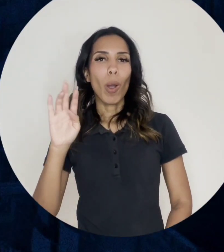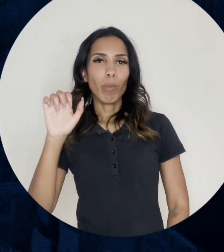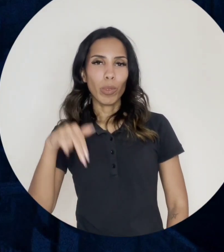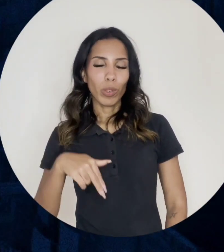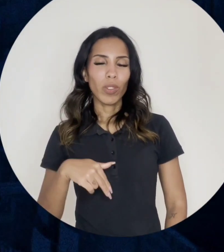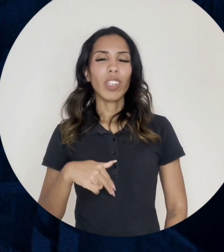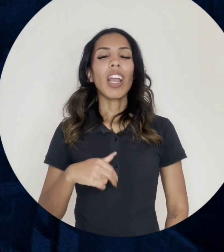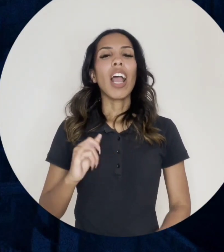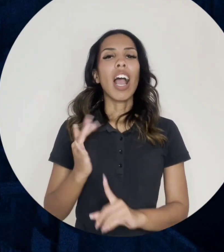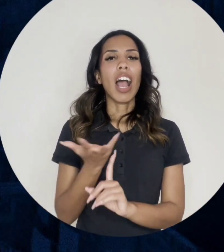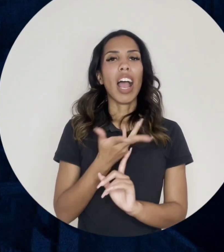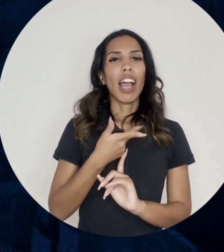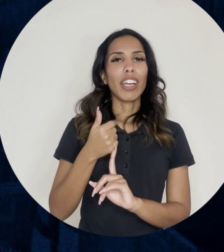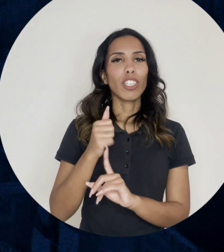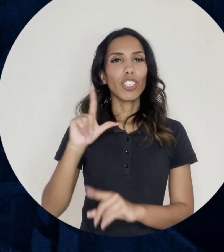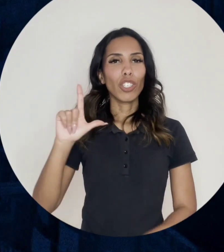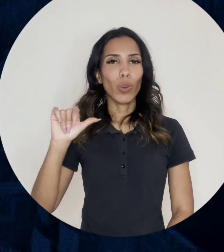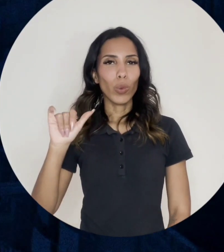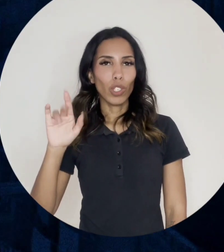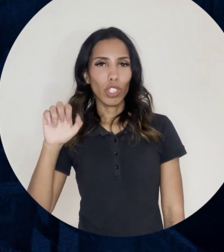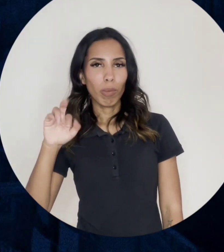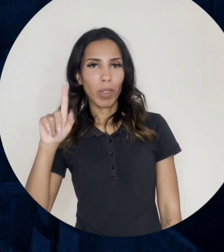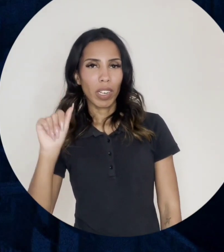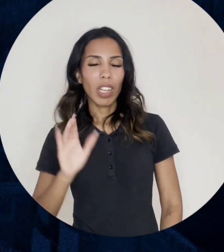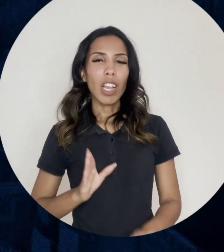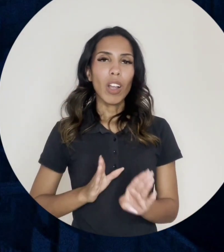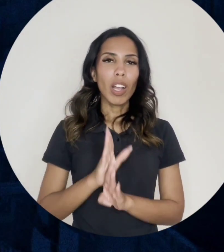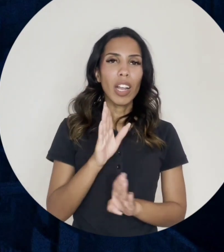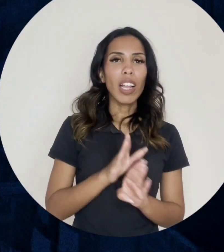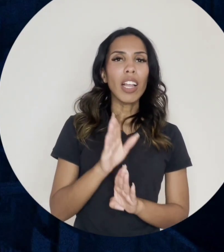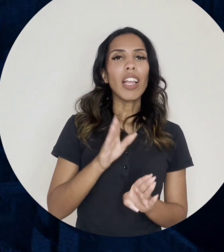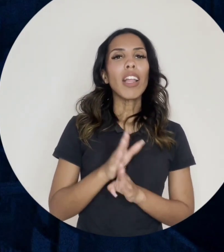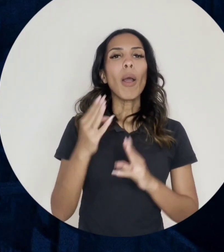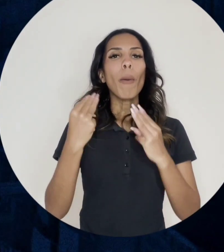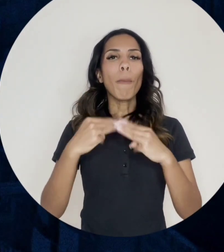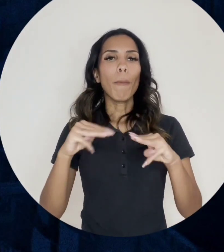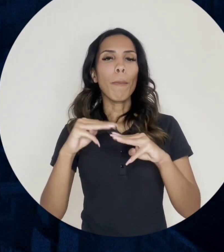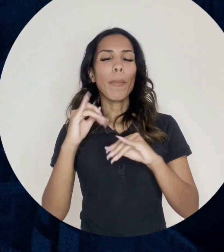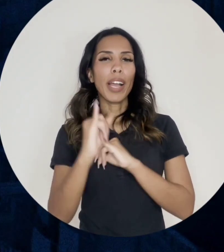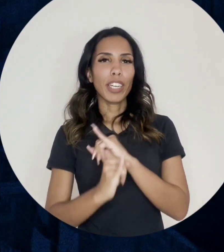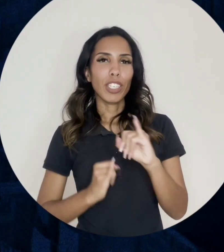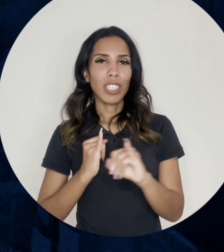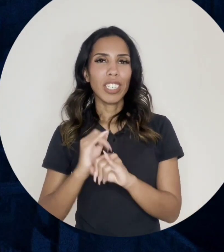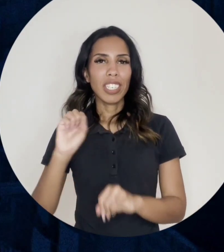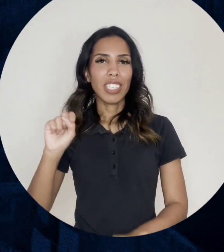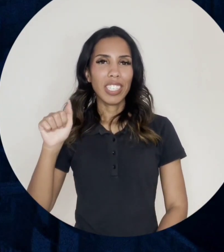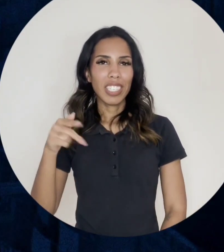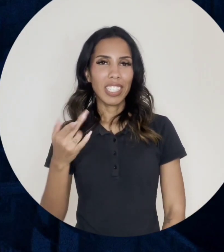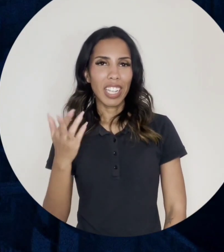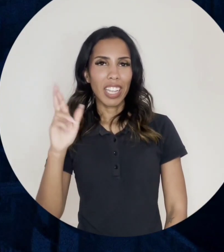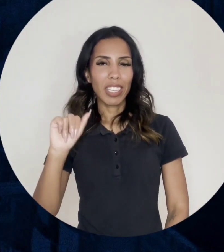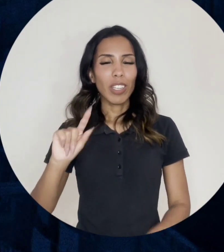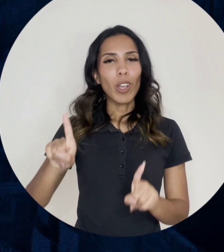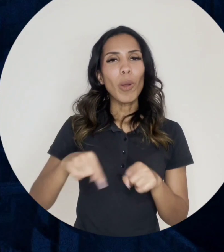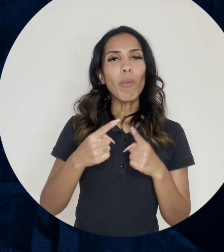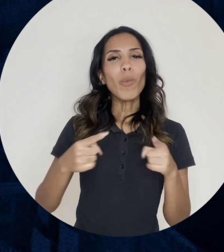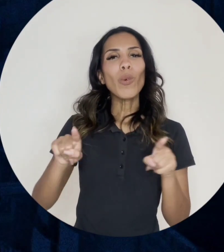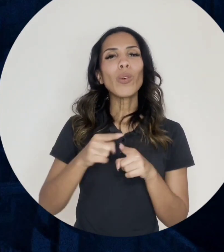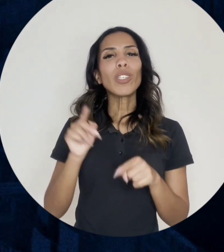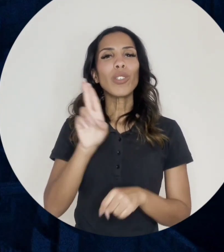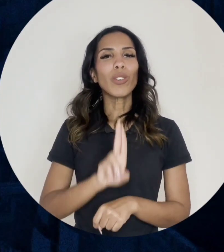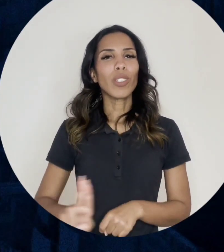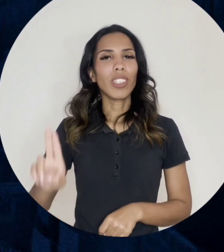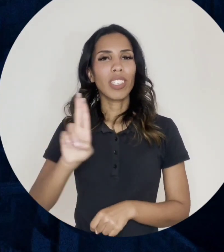arte gráfica Ludmila Freitas, consultoria da agência Marketing Digital com Sandra Manuelli, música usada na vinheta de